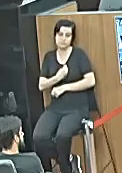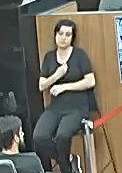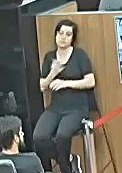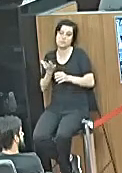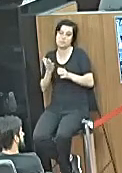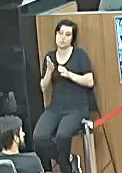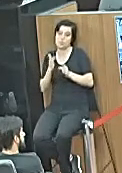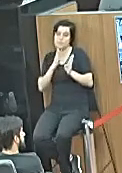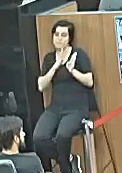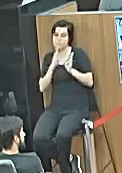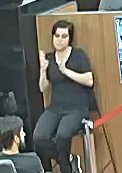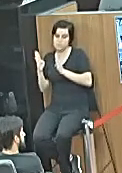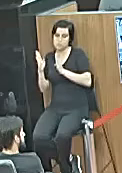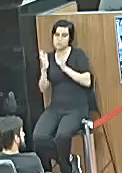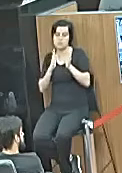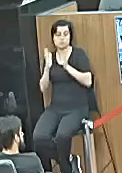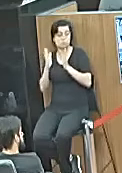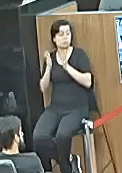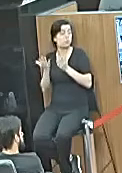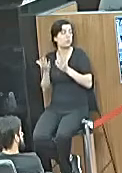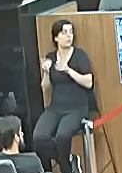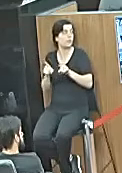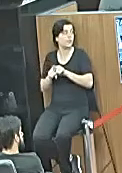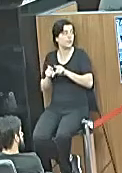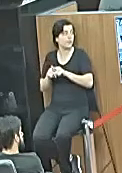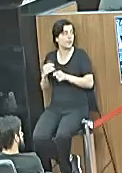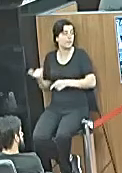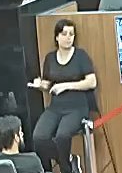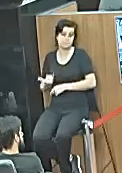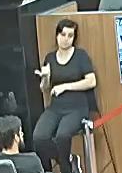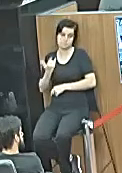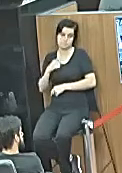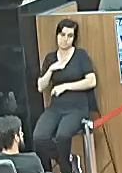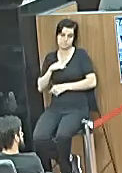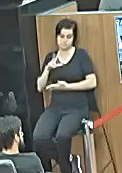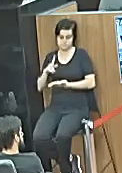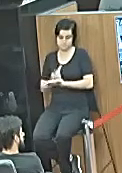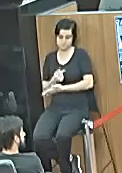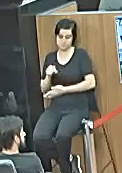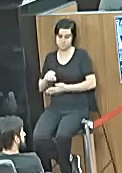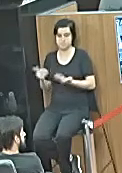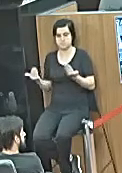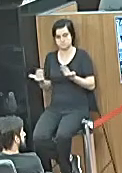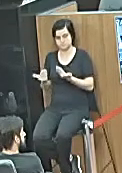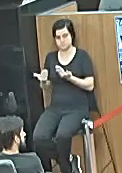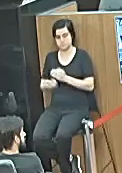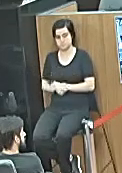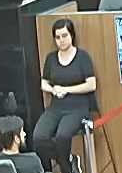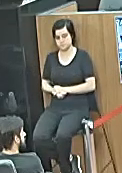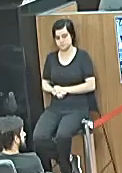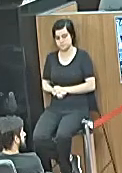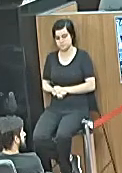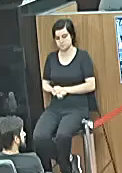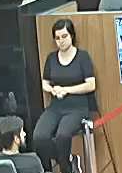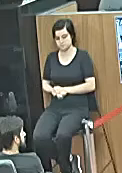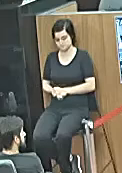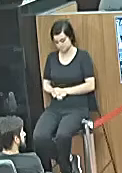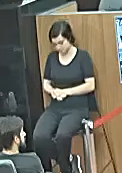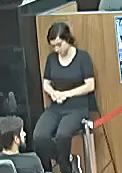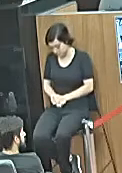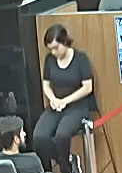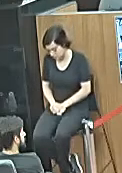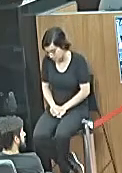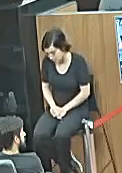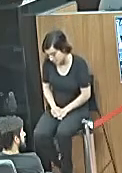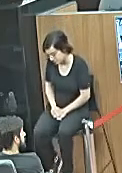com certeza eles foram de crucial importância para que tudo desse certo é é